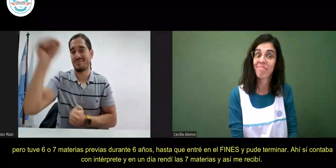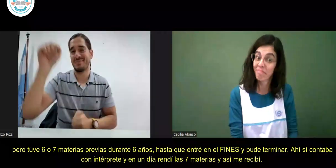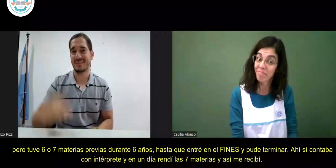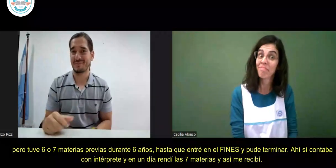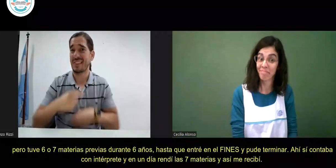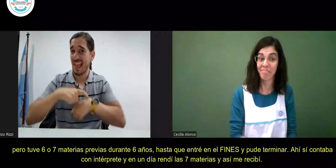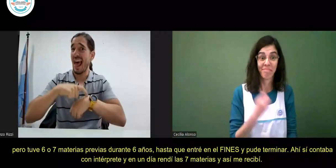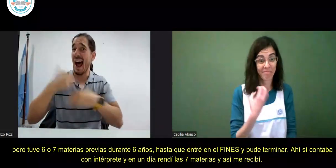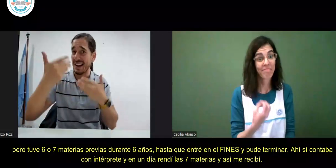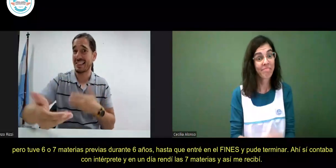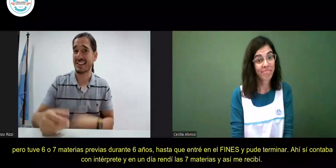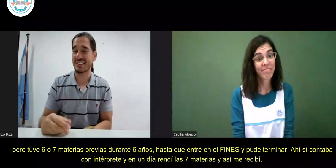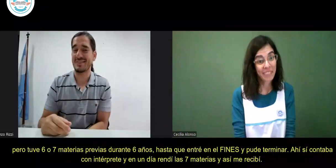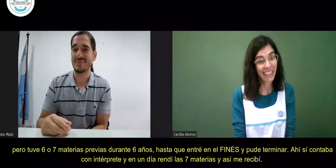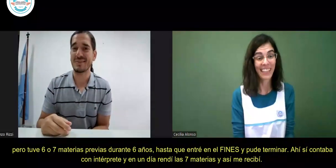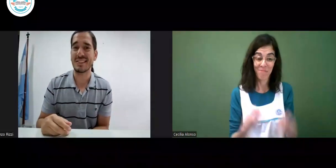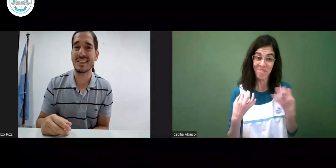y así me recibí.